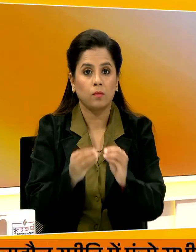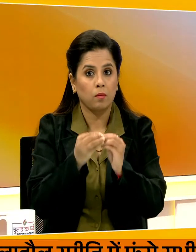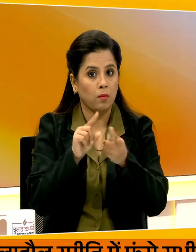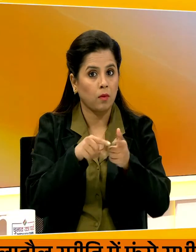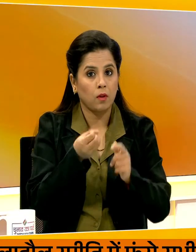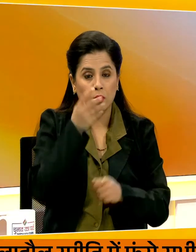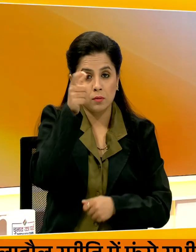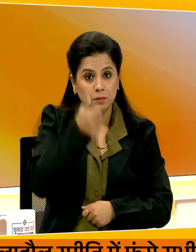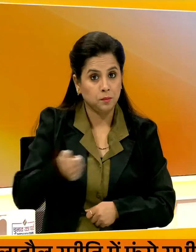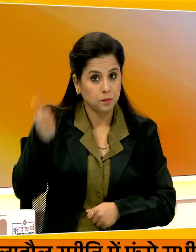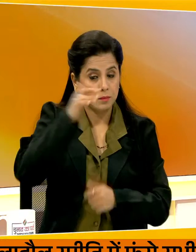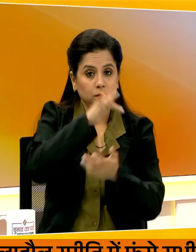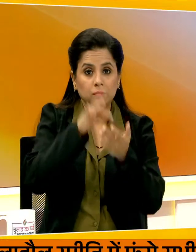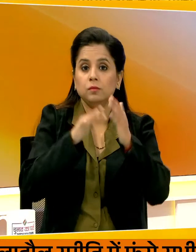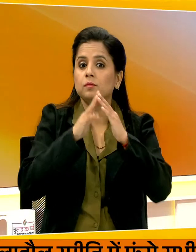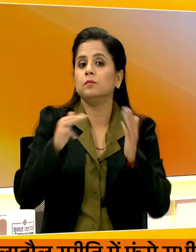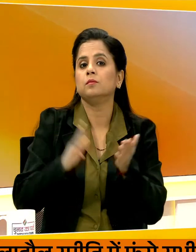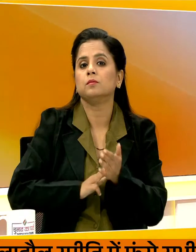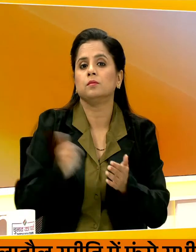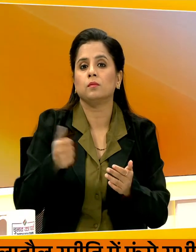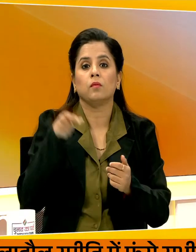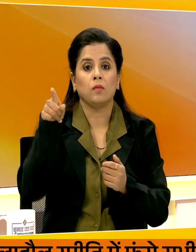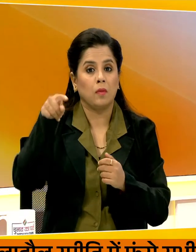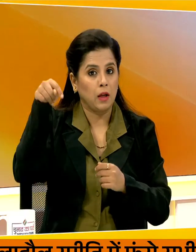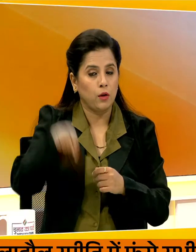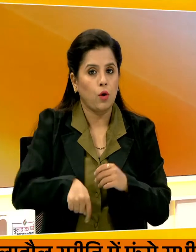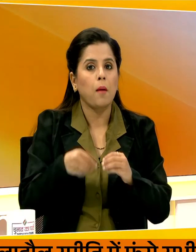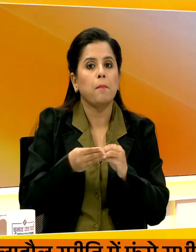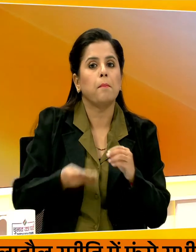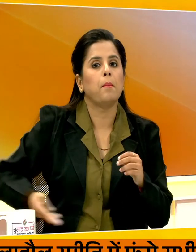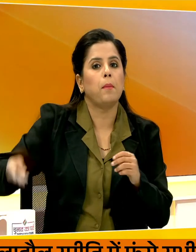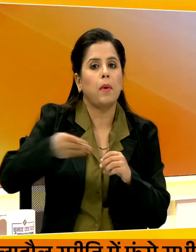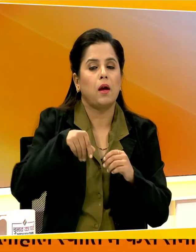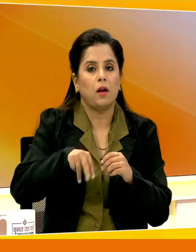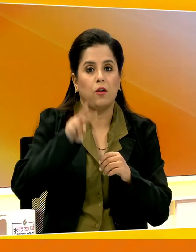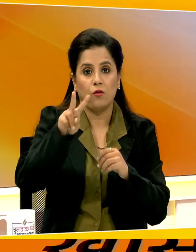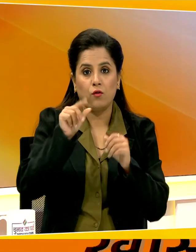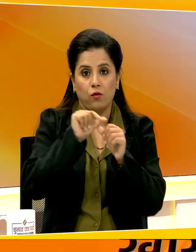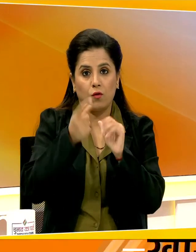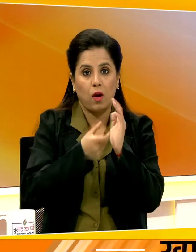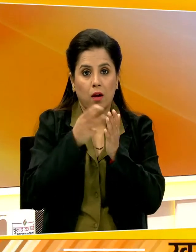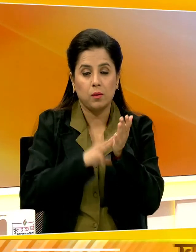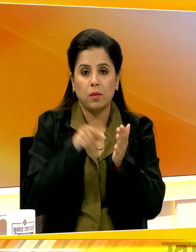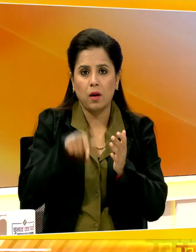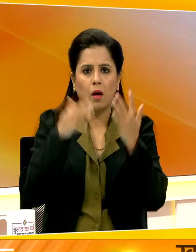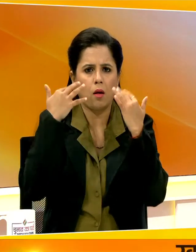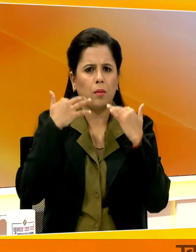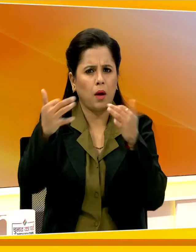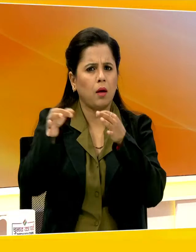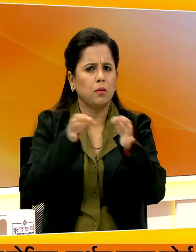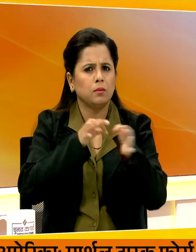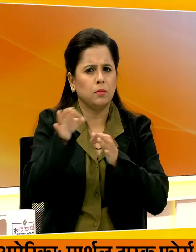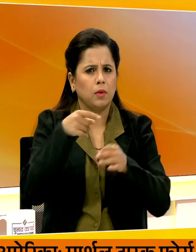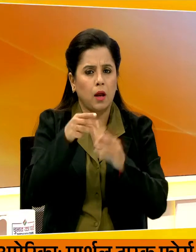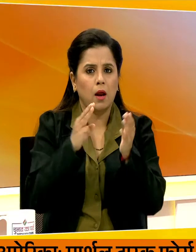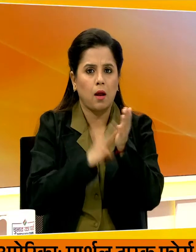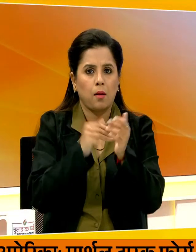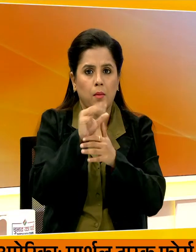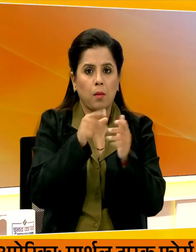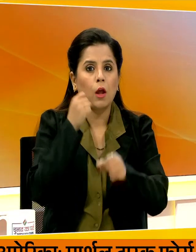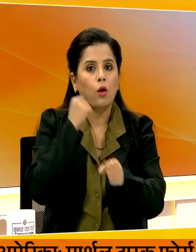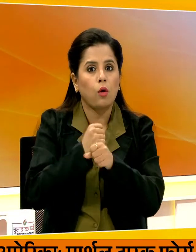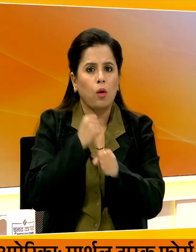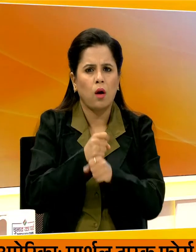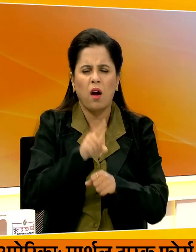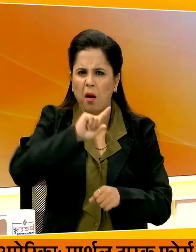भाजपा नेता और केंद्रीय गृह मंत्री अमित शाह ने आज बंगाल के वर्धमान में जनसभा को संबोधित करते हुए ममता सरकार को